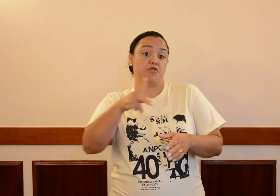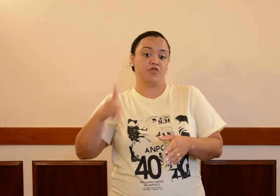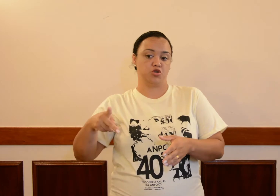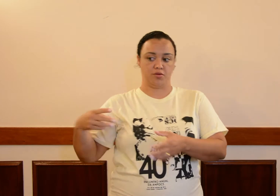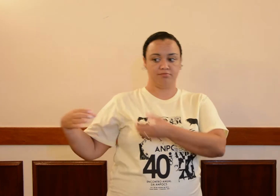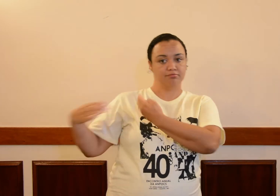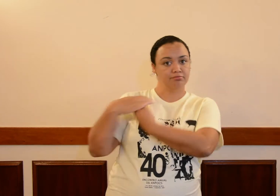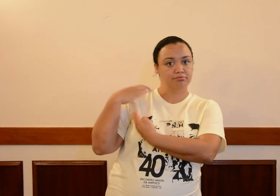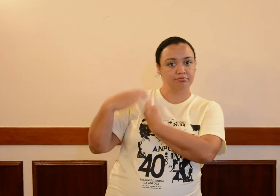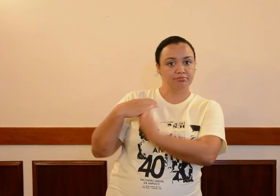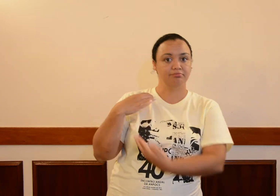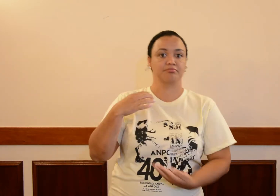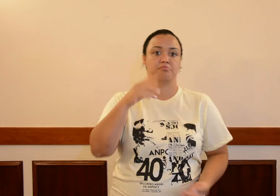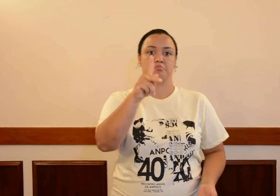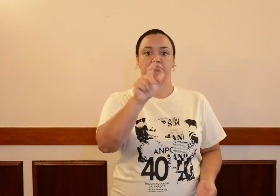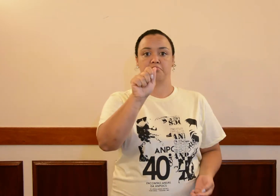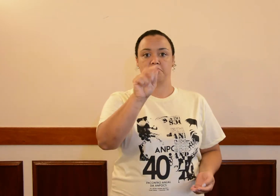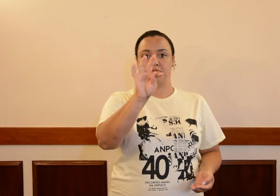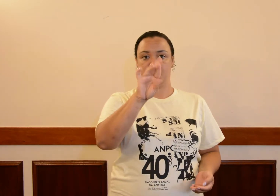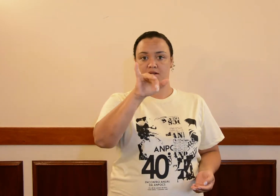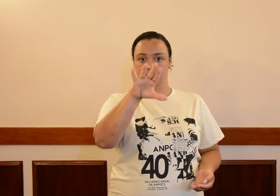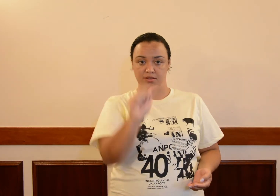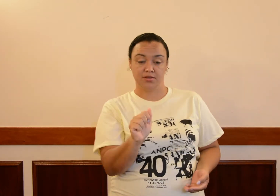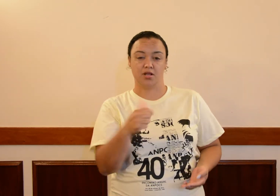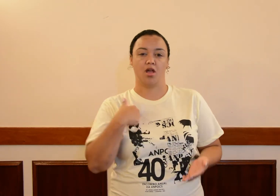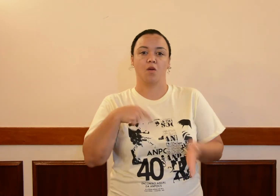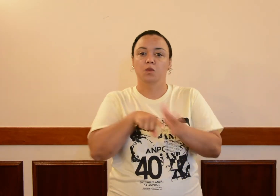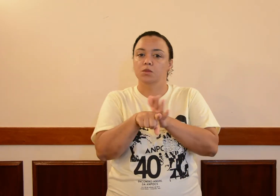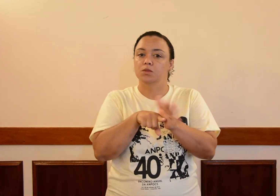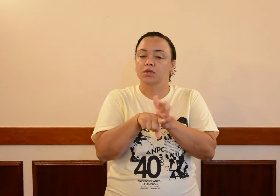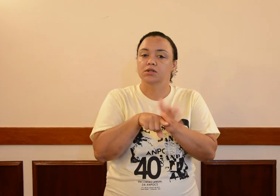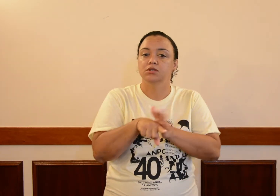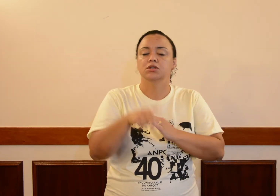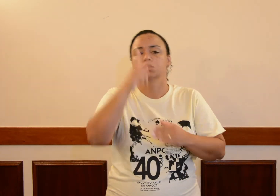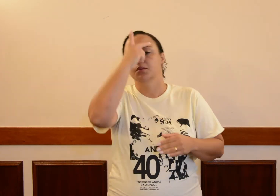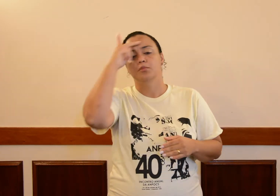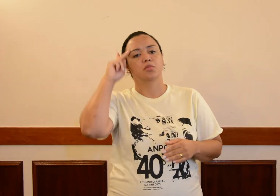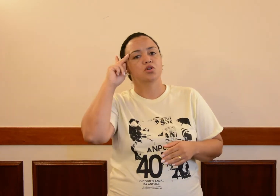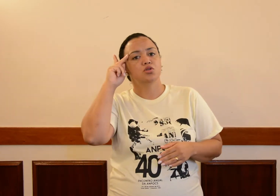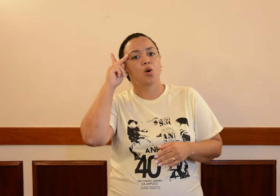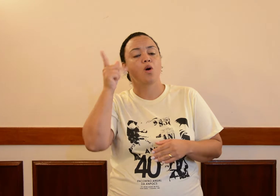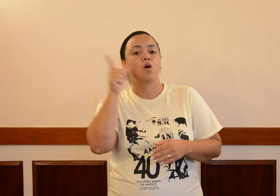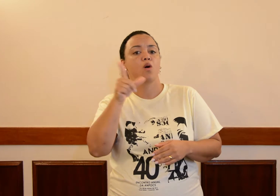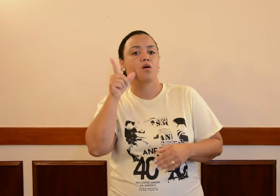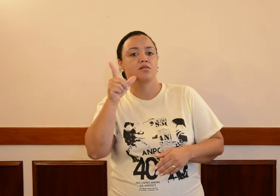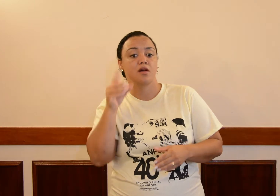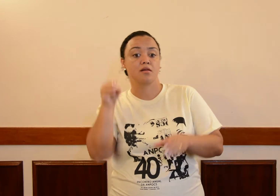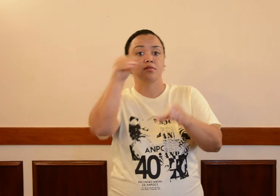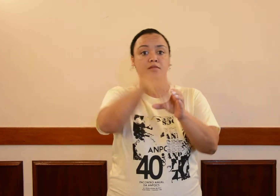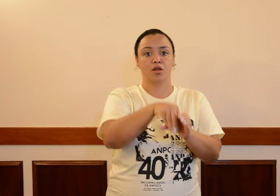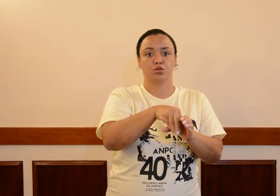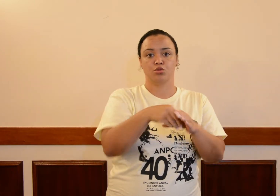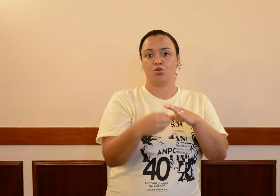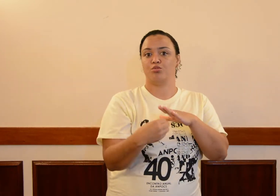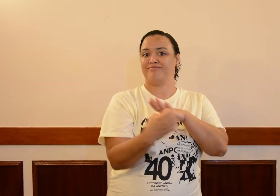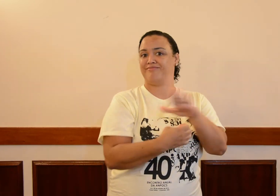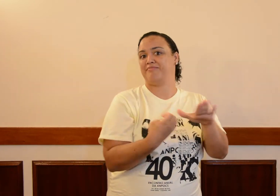inclusão de pessoas com deficiência no mercado de trabalho através da implementação da Lei de Cotas 823 de 91. Essa